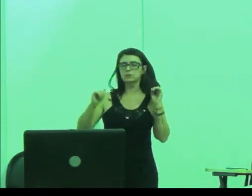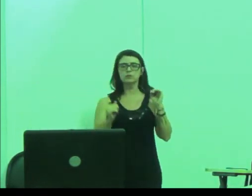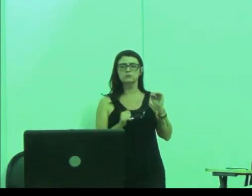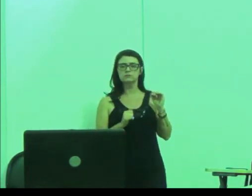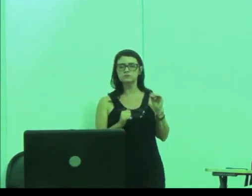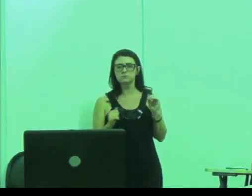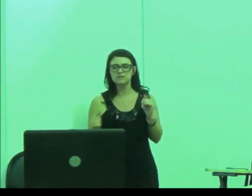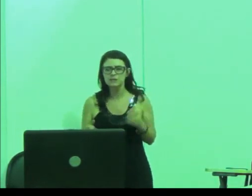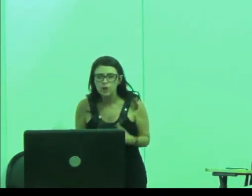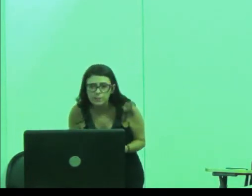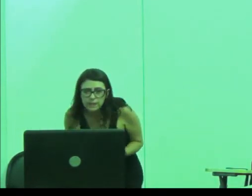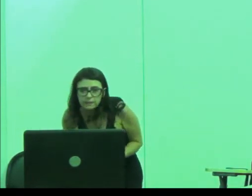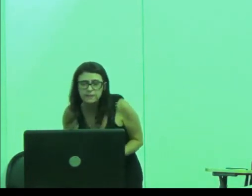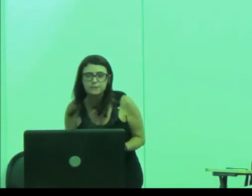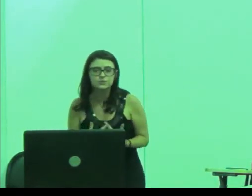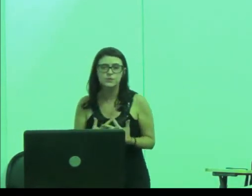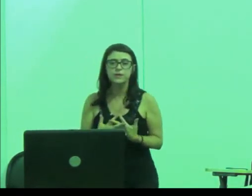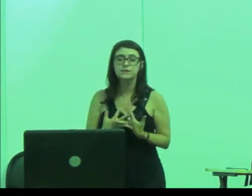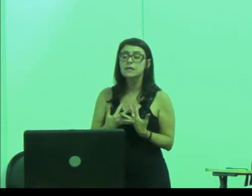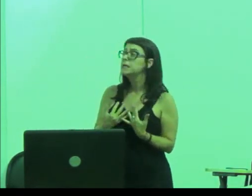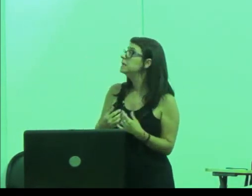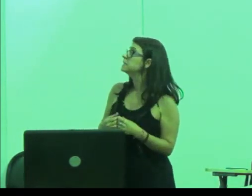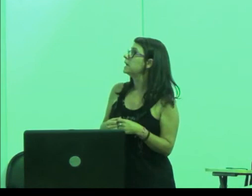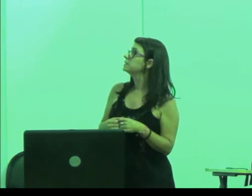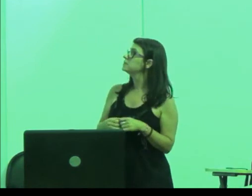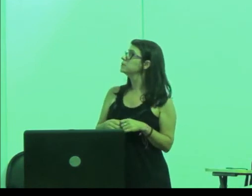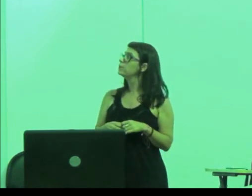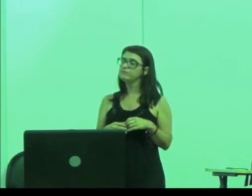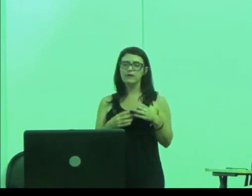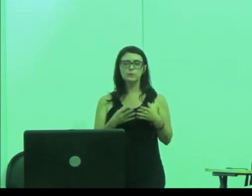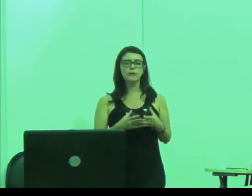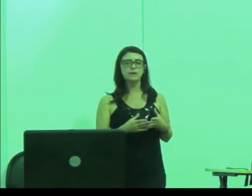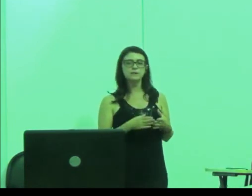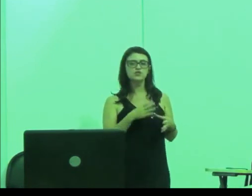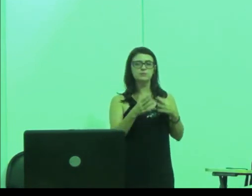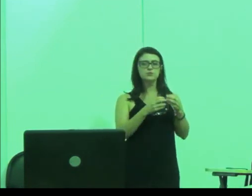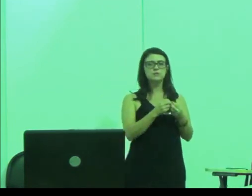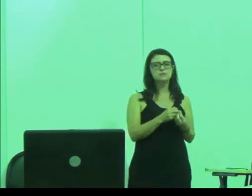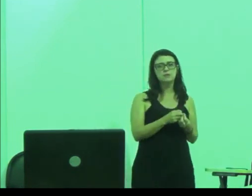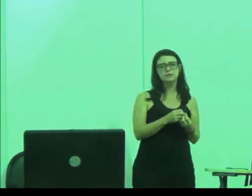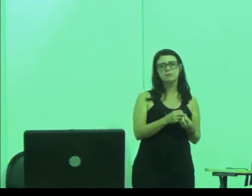cor sem nome é a dela, não sei qual é. Tá, então eu falo pra ela que tinha uma situação na